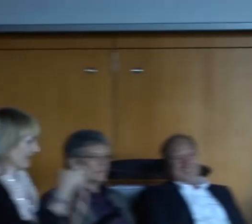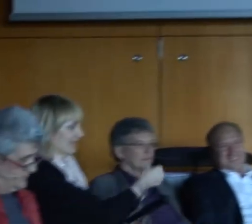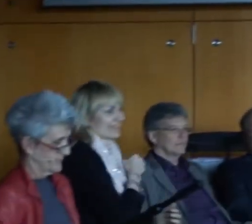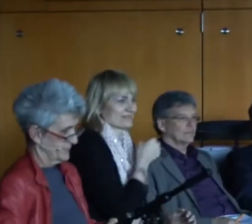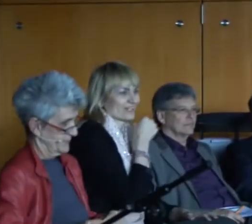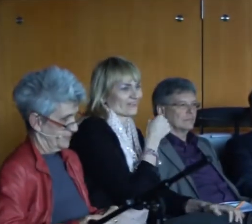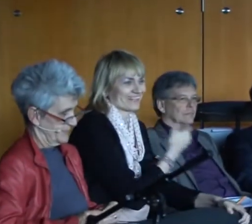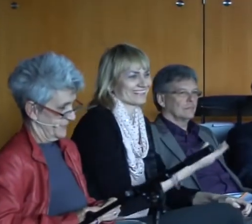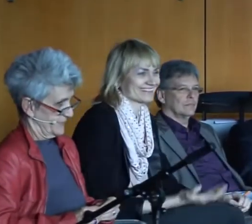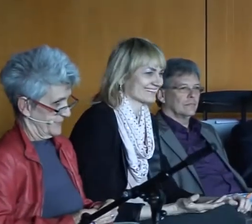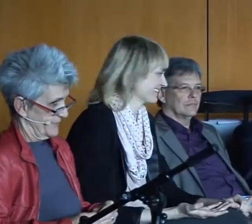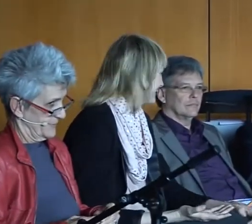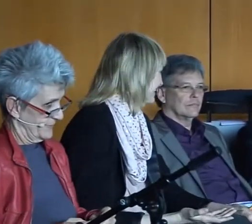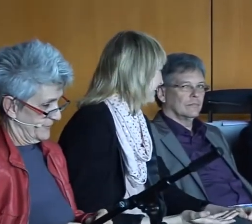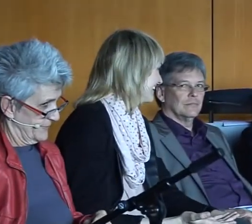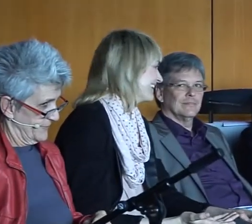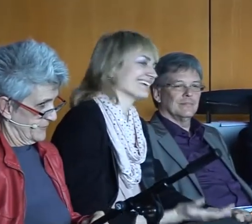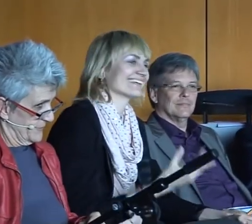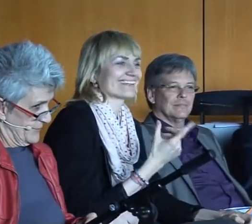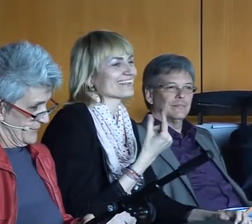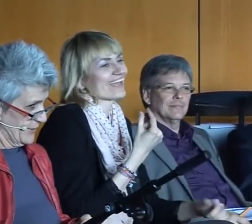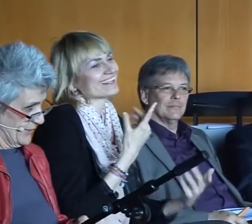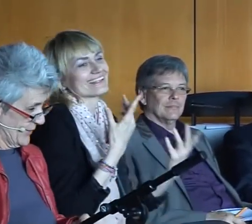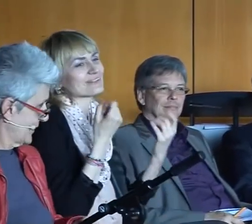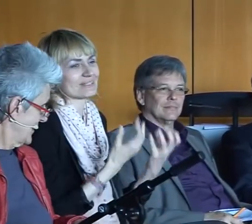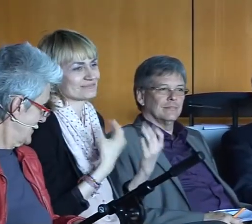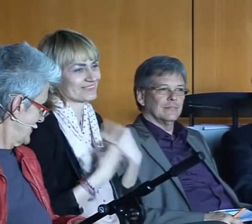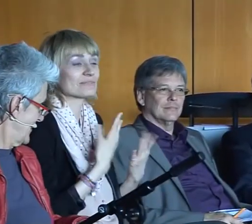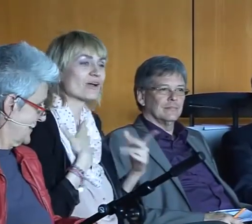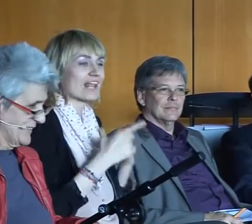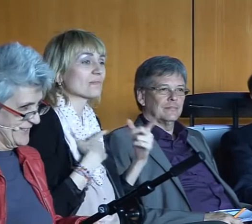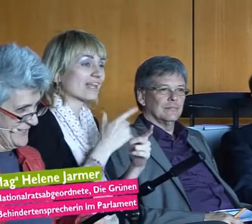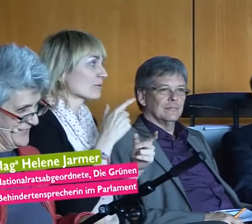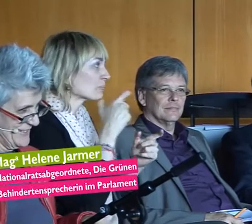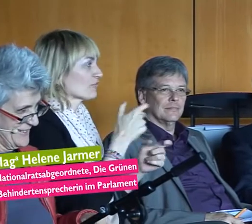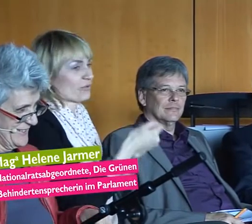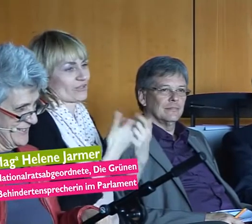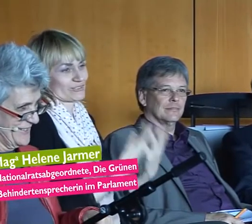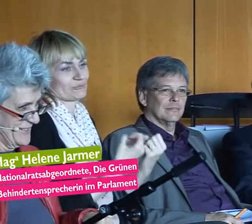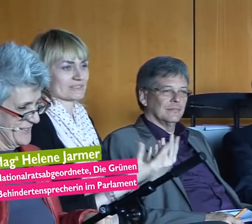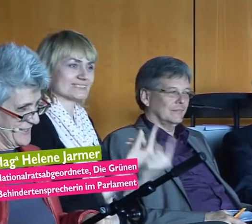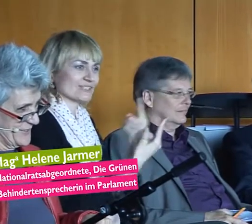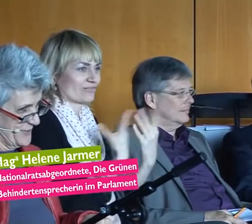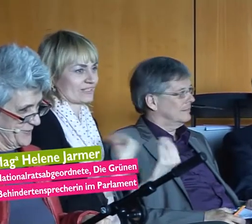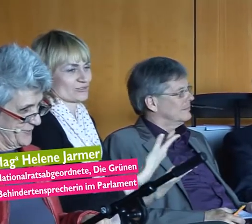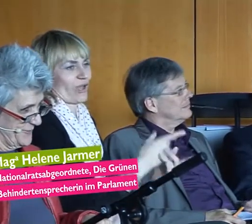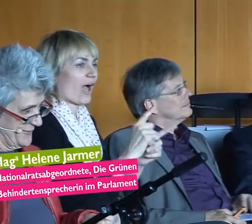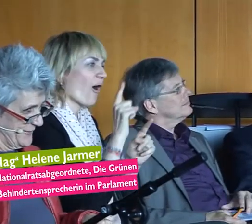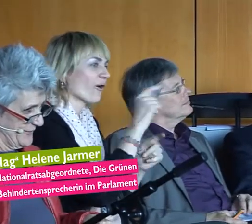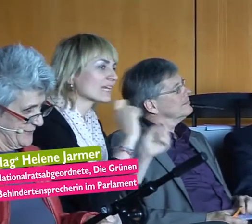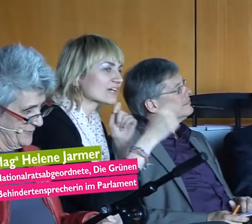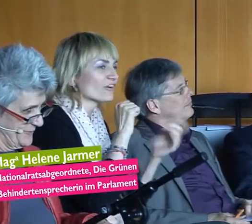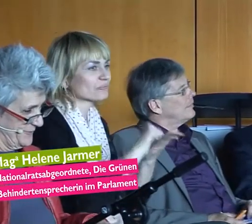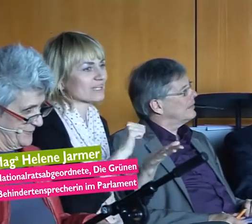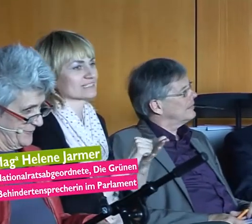Ja, man sieht ja schon, ich habe das Mikrofon angeboten bekommen, da fängt es einmal an, haha. Na gut, das passiert immer wieder und in meinem Leben, auch in meinem